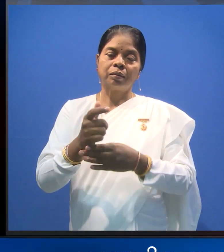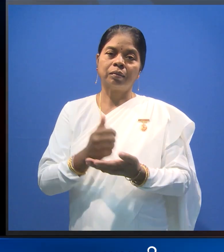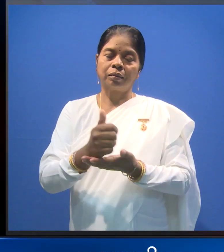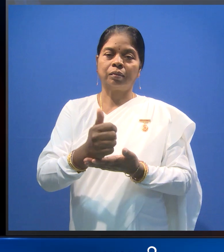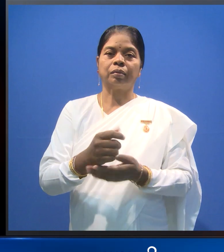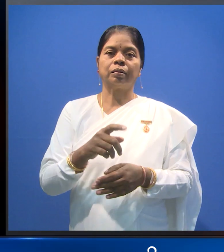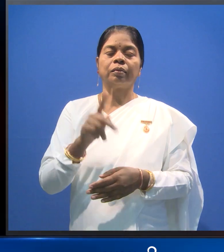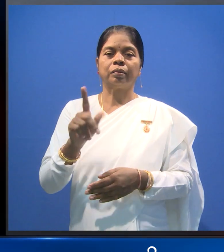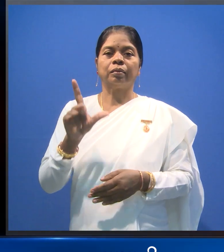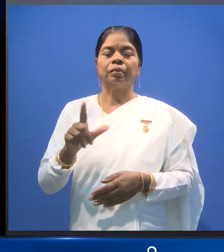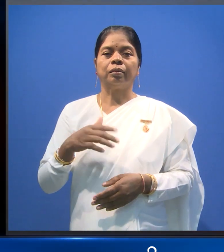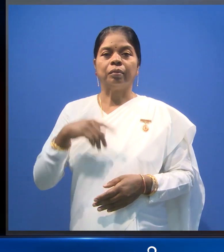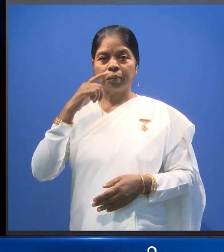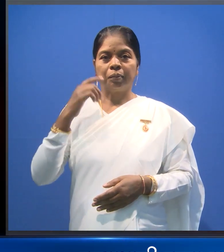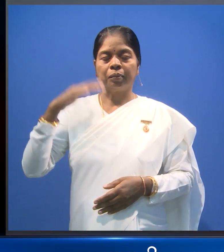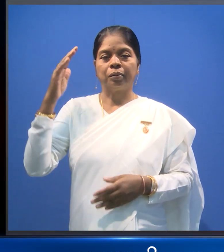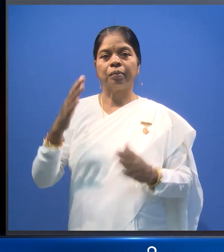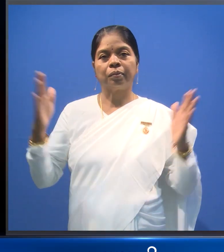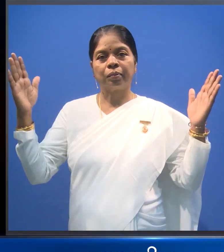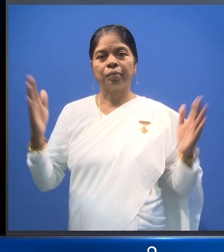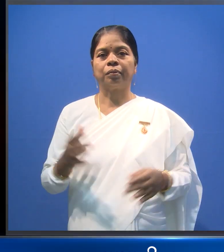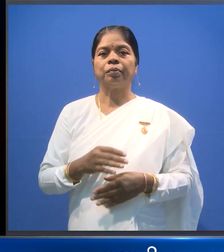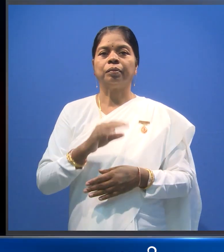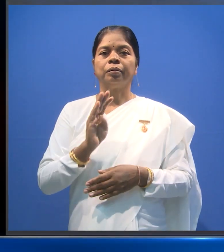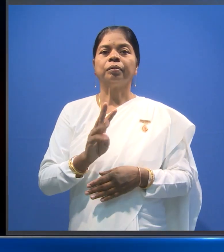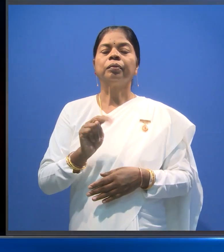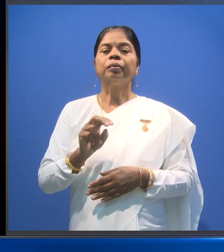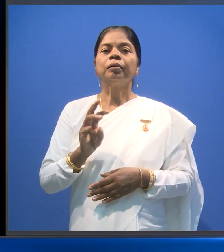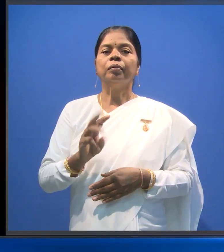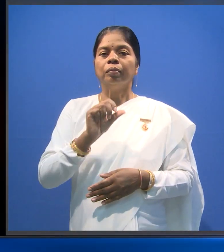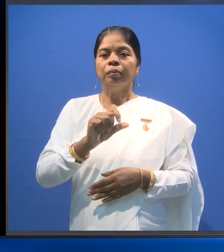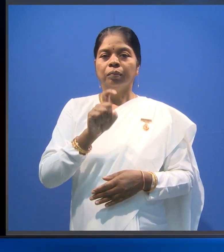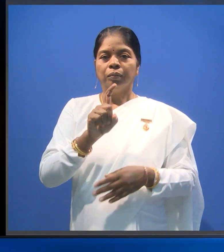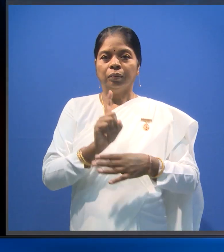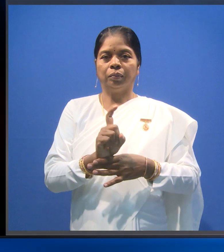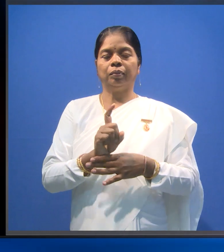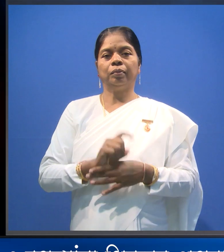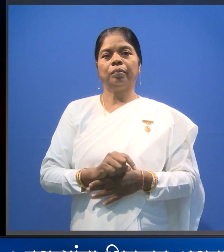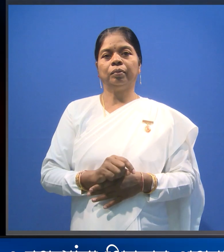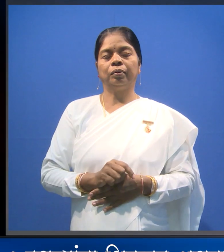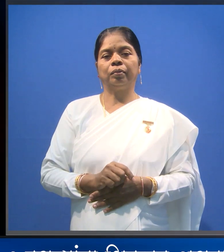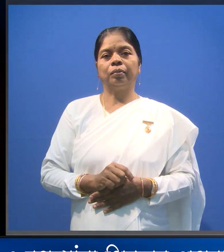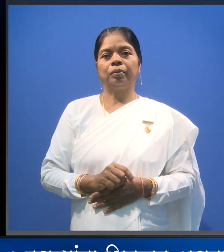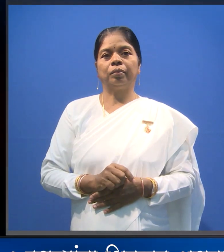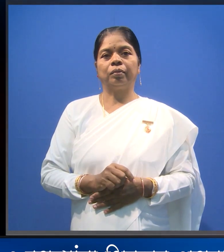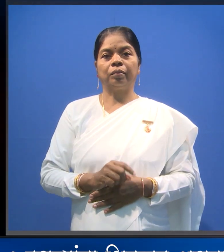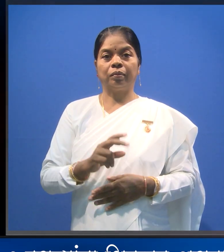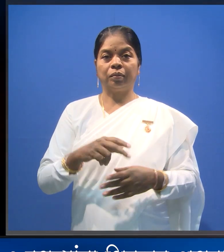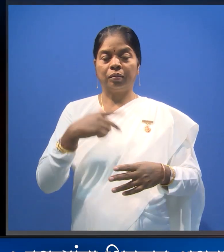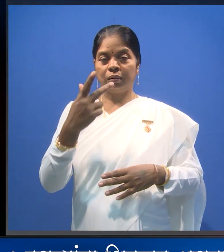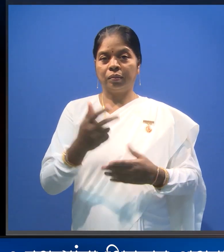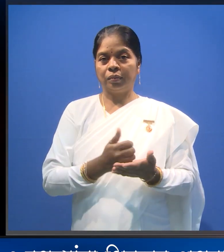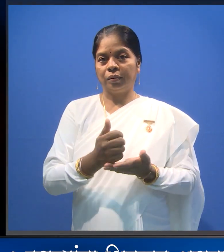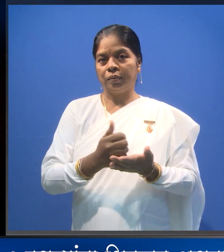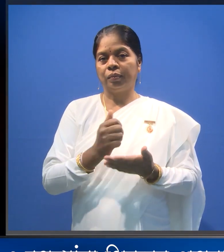करण्याची कला माणसाला महान बनवते. प्रश्न 1. दुसऱ्यांना